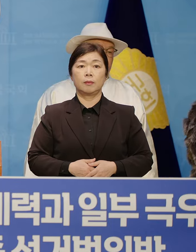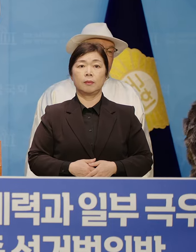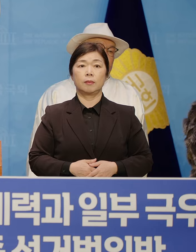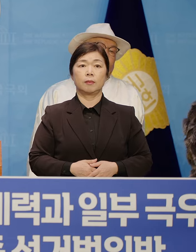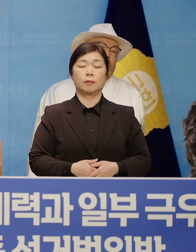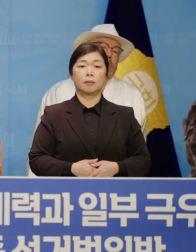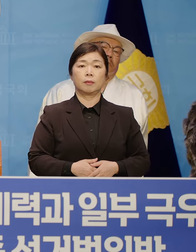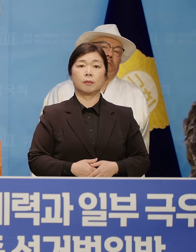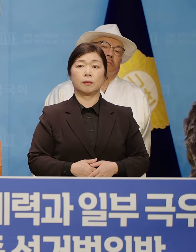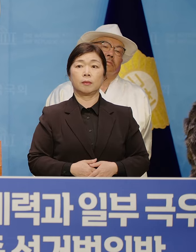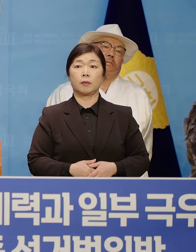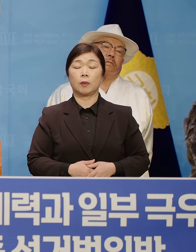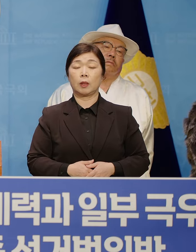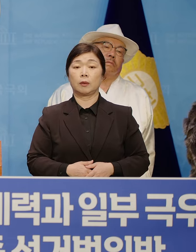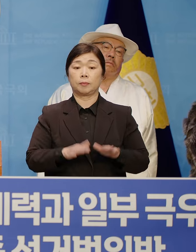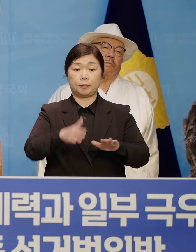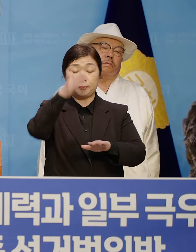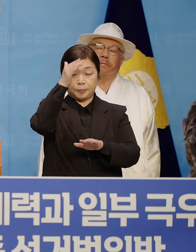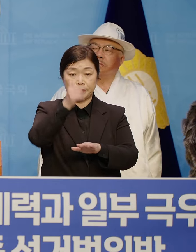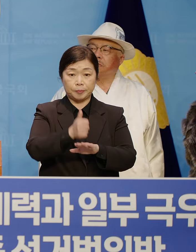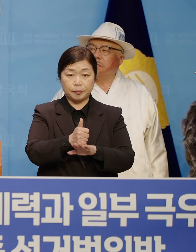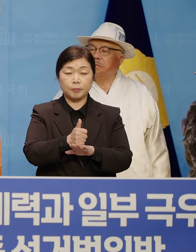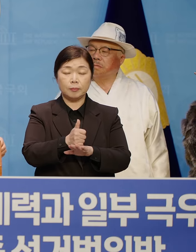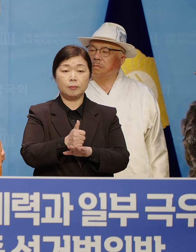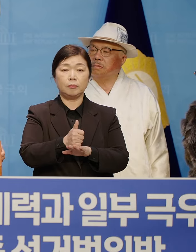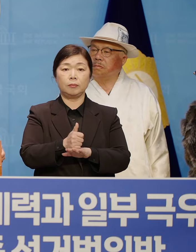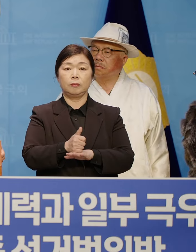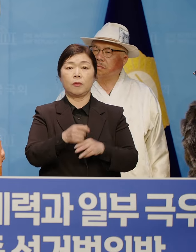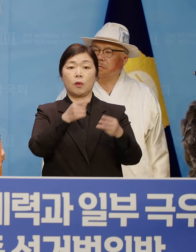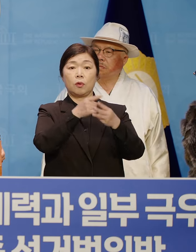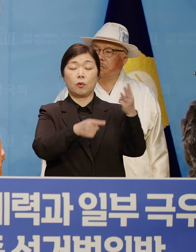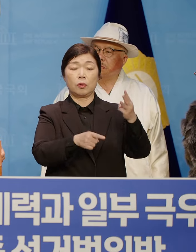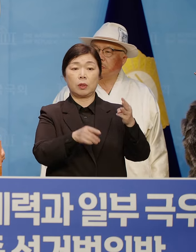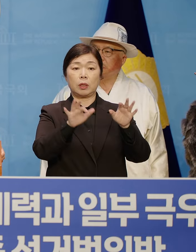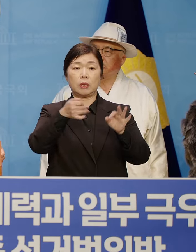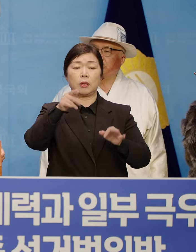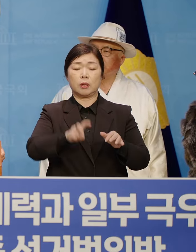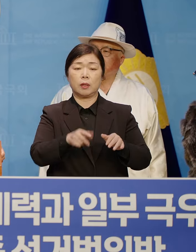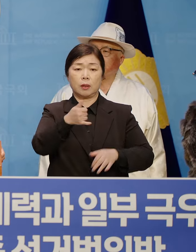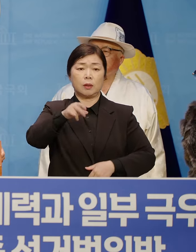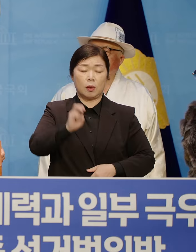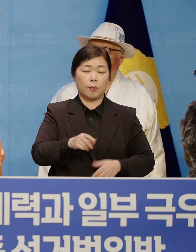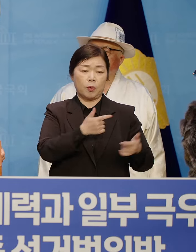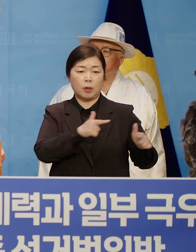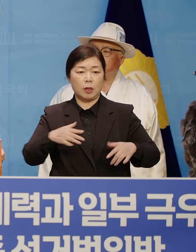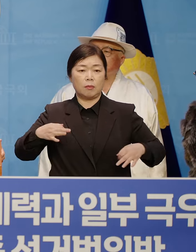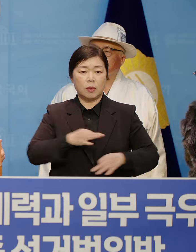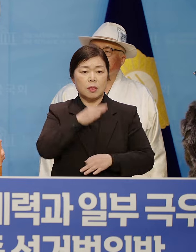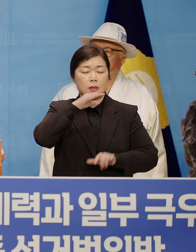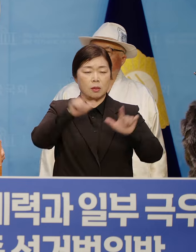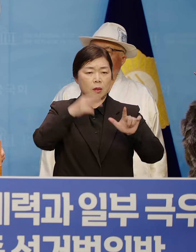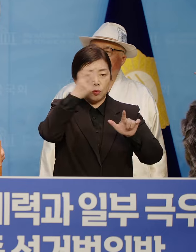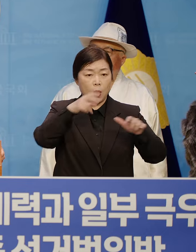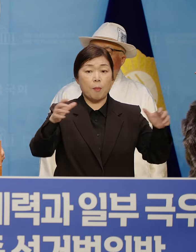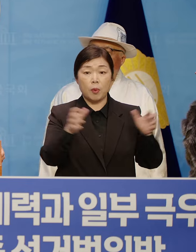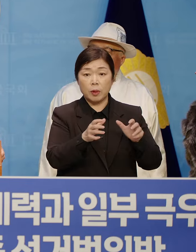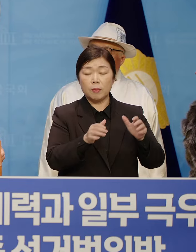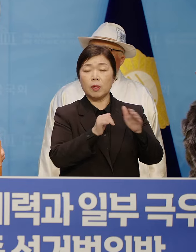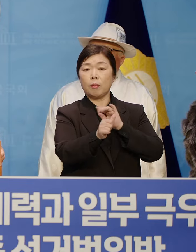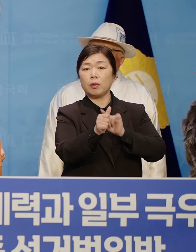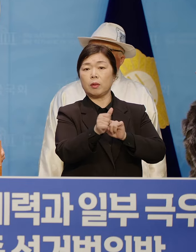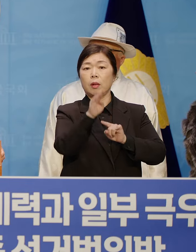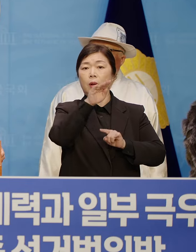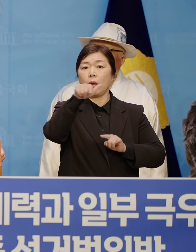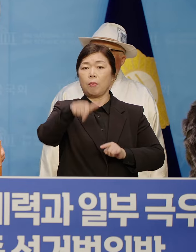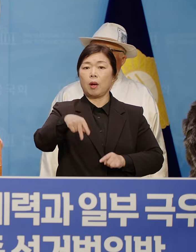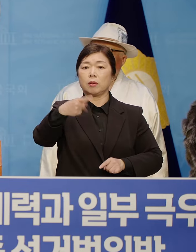감사합니다 예 이제 마지막으로 윤석열 김건희 일가 온갖 비리 진상 규명 모임 대표이신